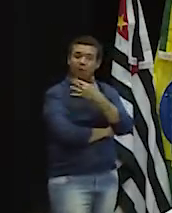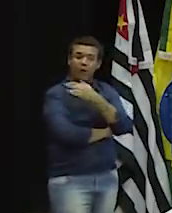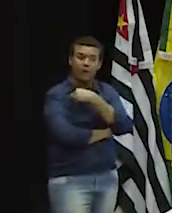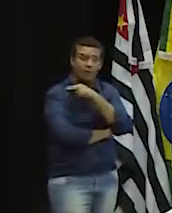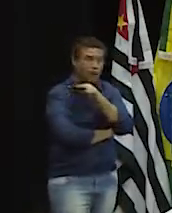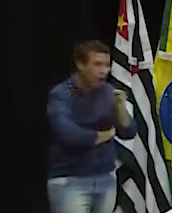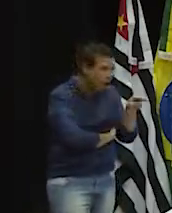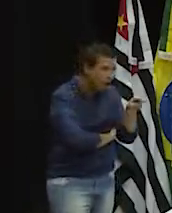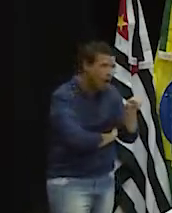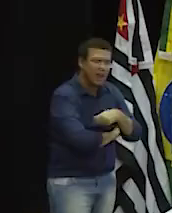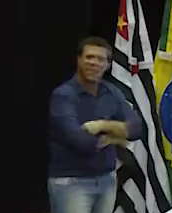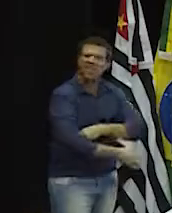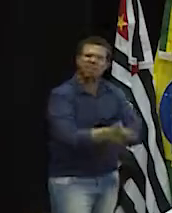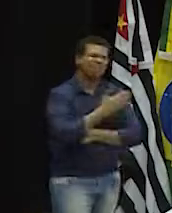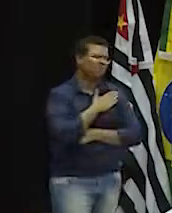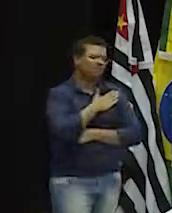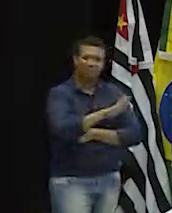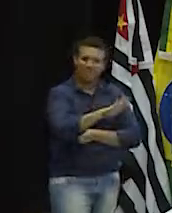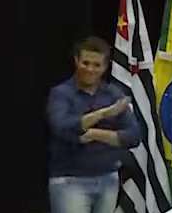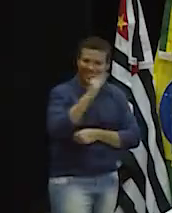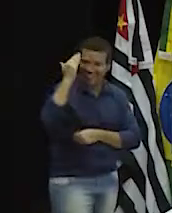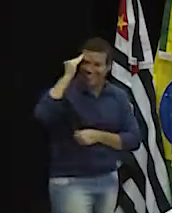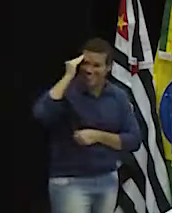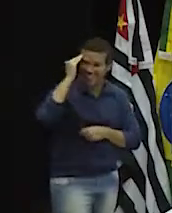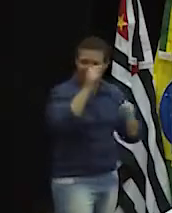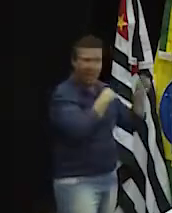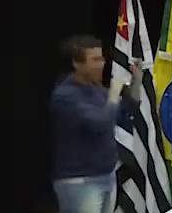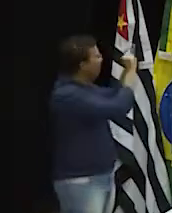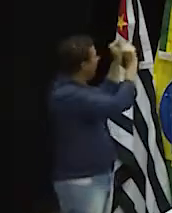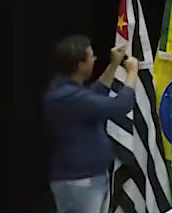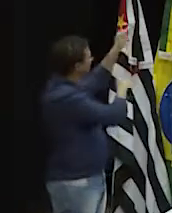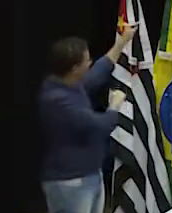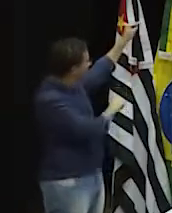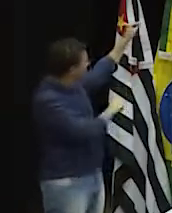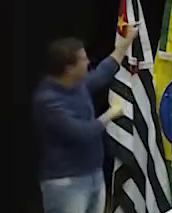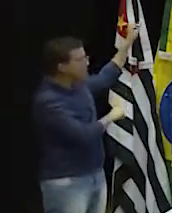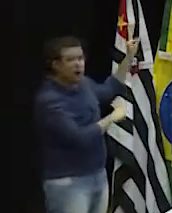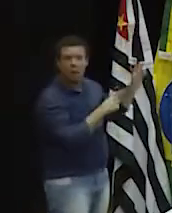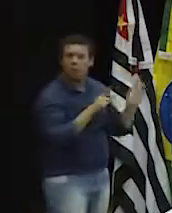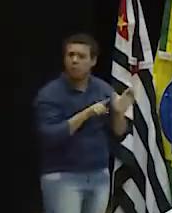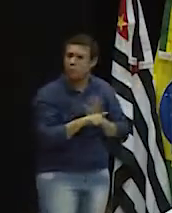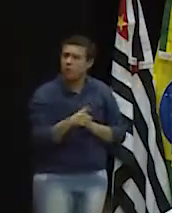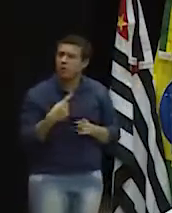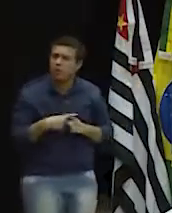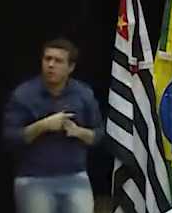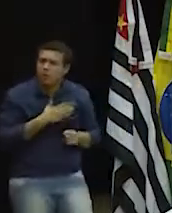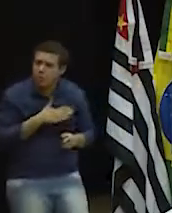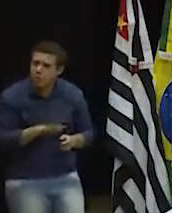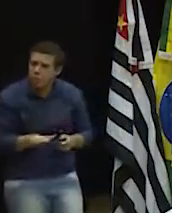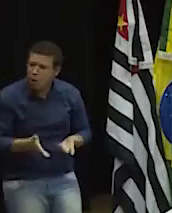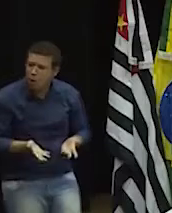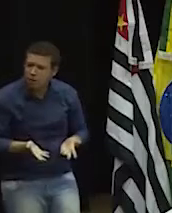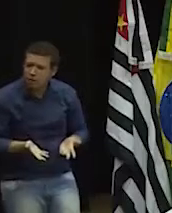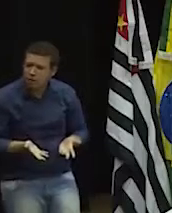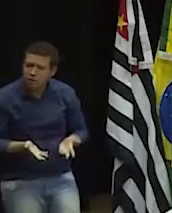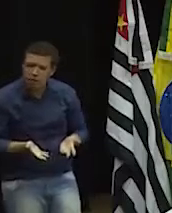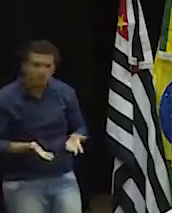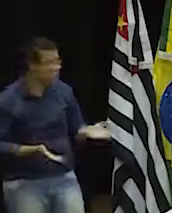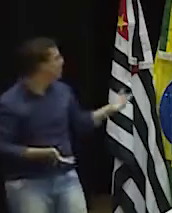Não gosto. Não gosto. Então, percebam, eu coloquei ali entre parênteses. Por que não gosta?